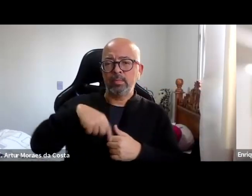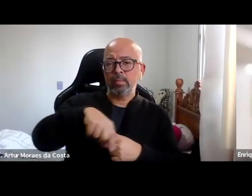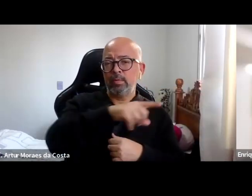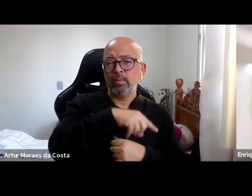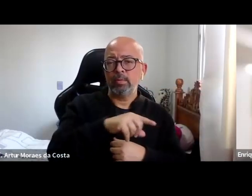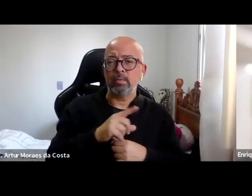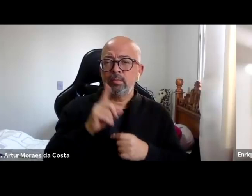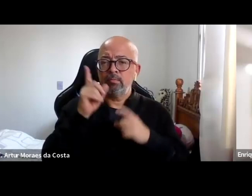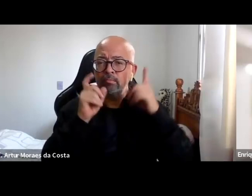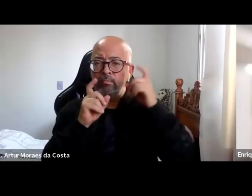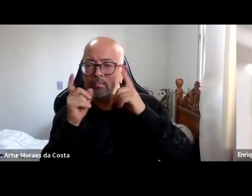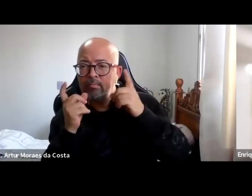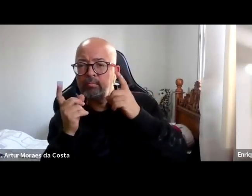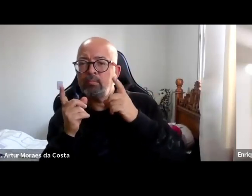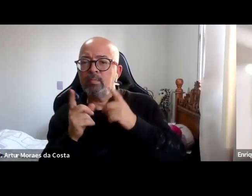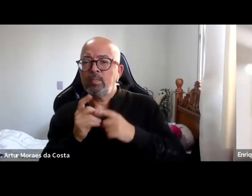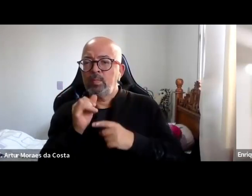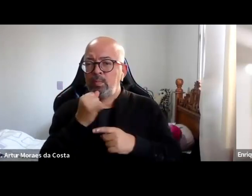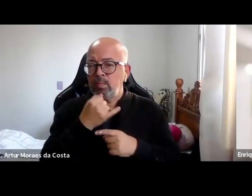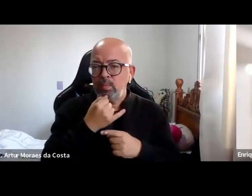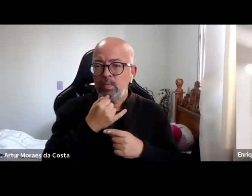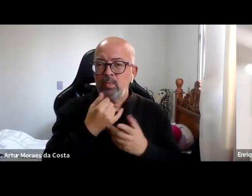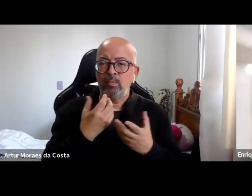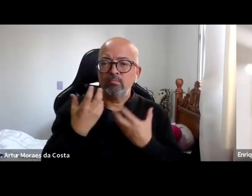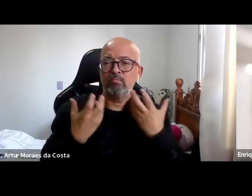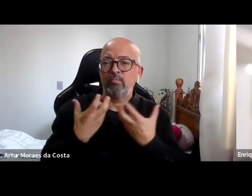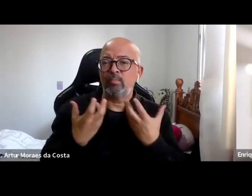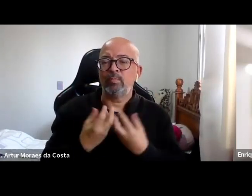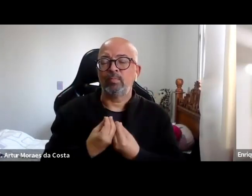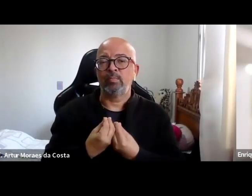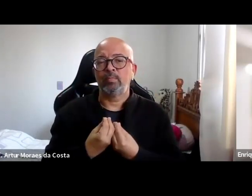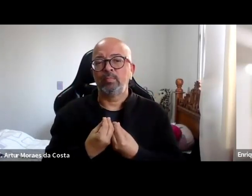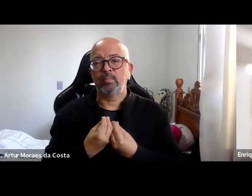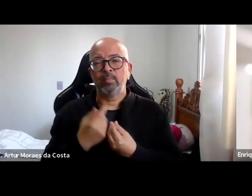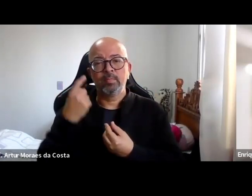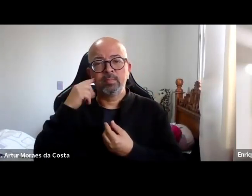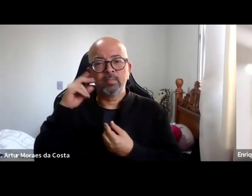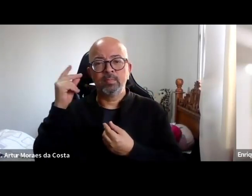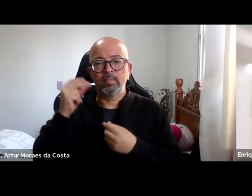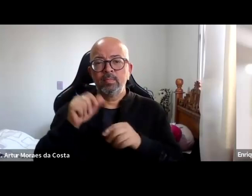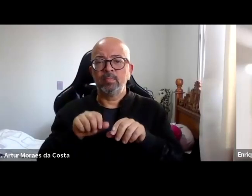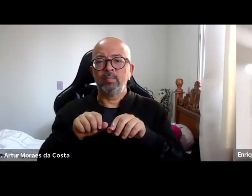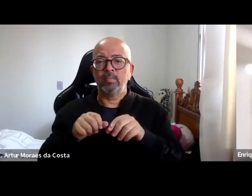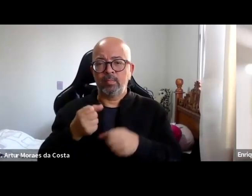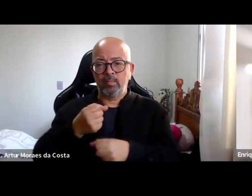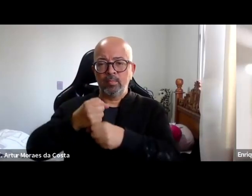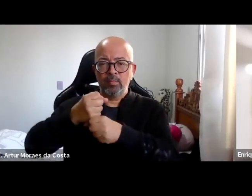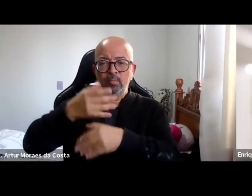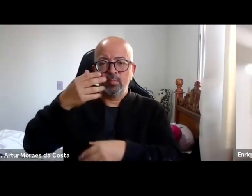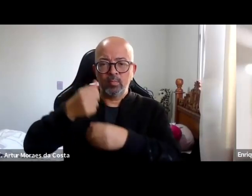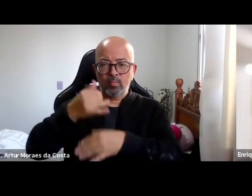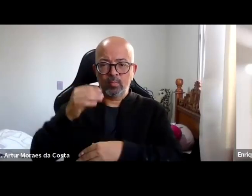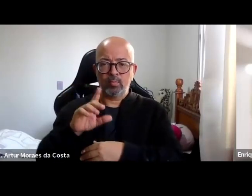sentido encontré un comentario de Daniel Álvarez creo que muchos de ustedes pueden tener referencia de Daniel Álvarez español